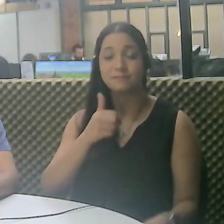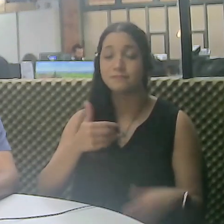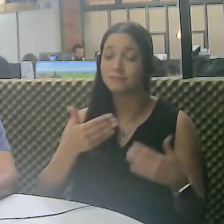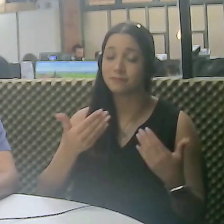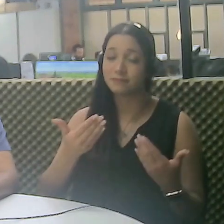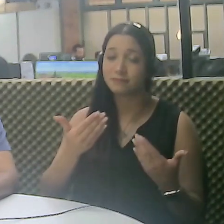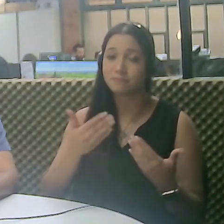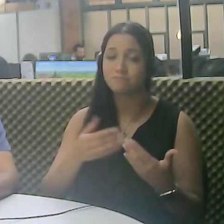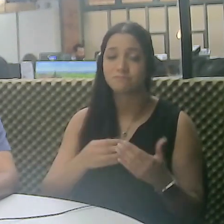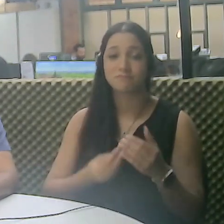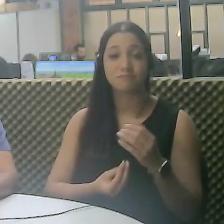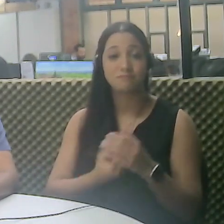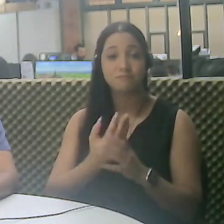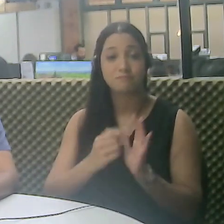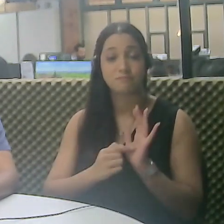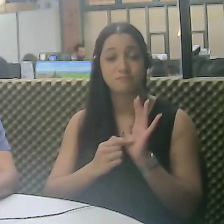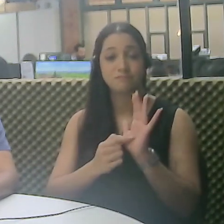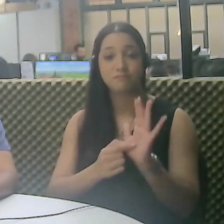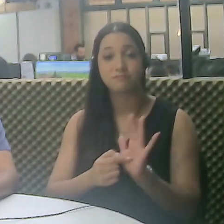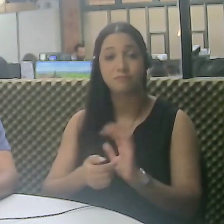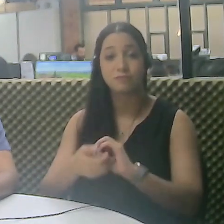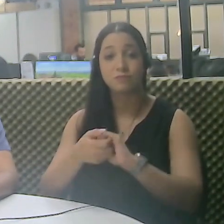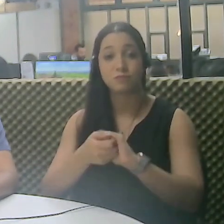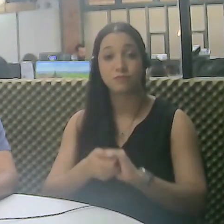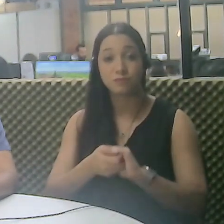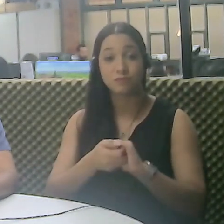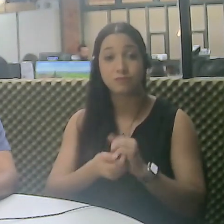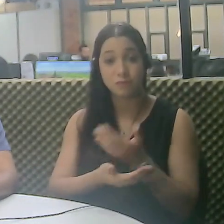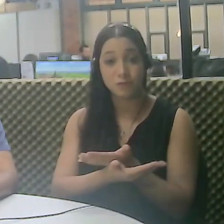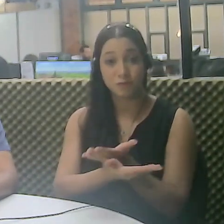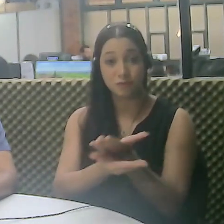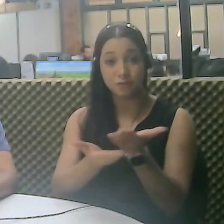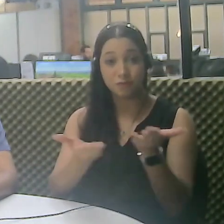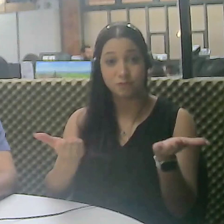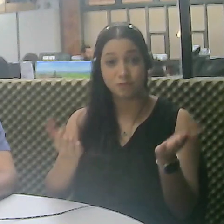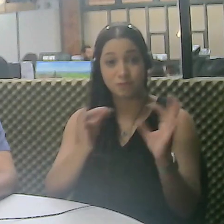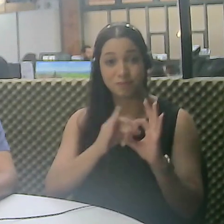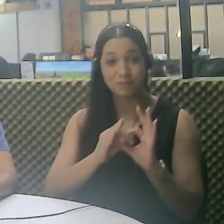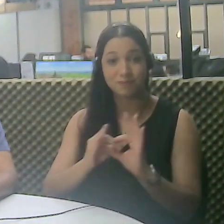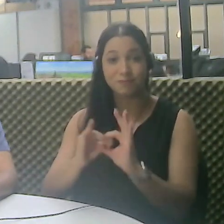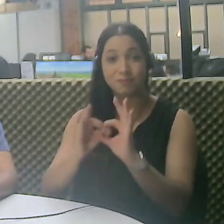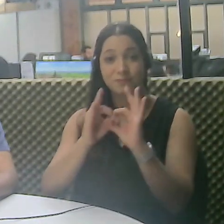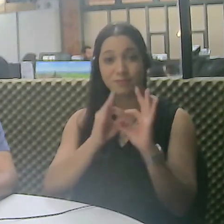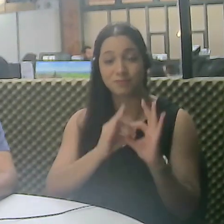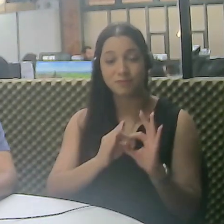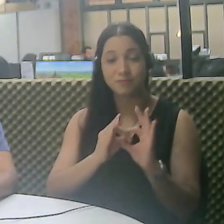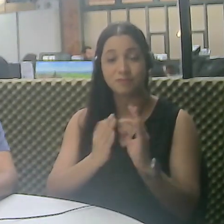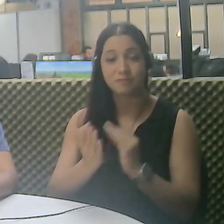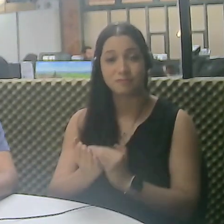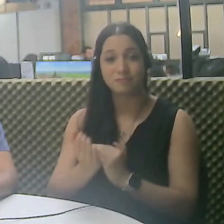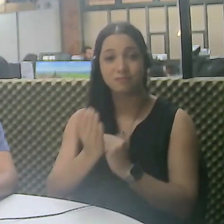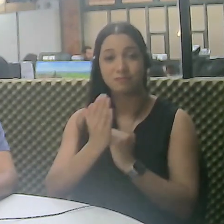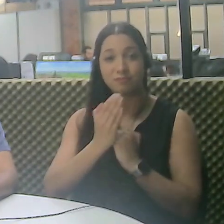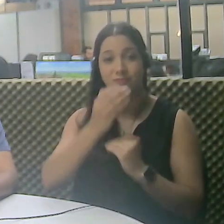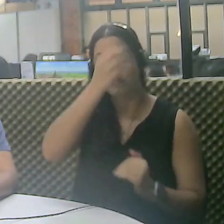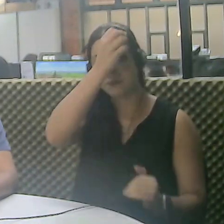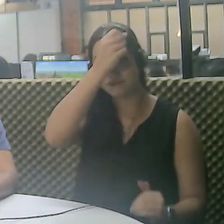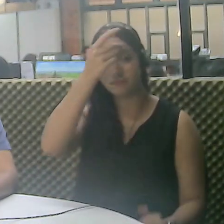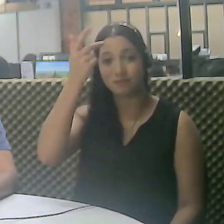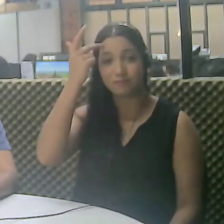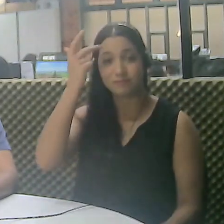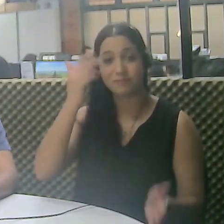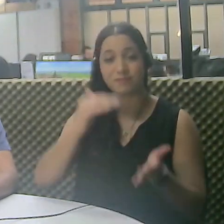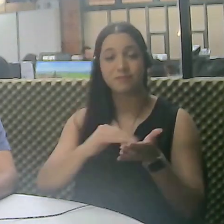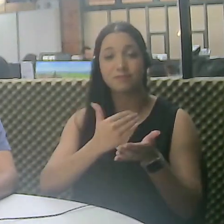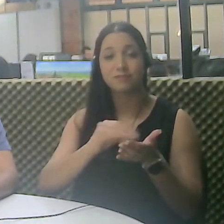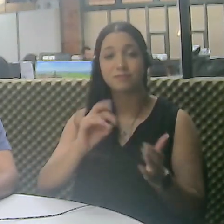esse resultado, eu tenho que cumprimentar vocês todos pela parceria que vocês ofereceram à Prefeitura, através da